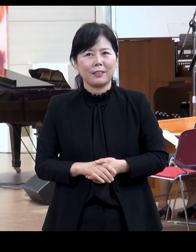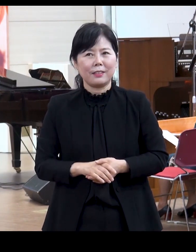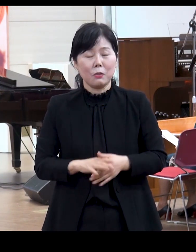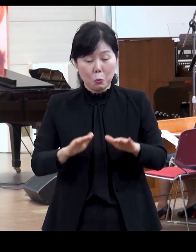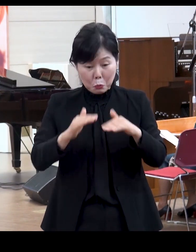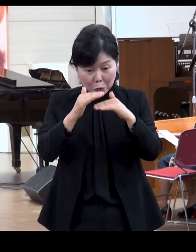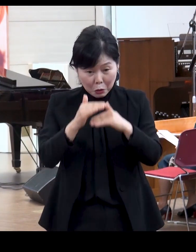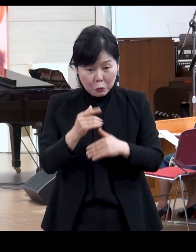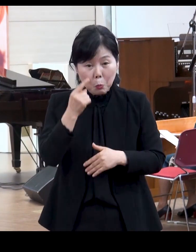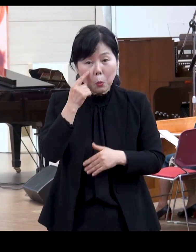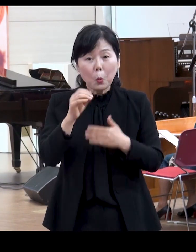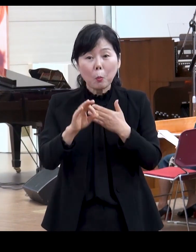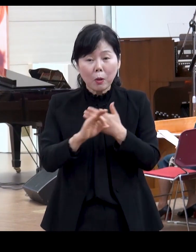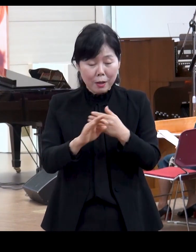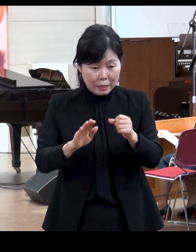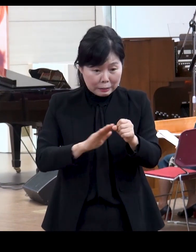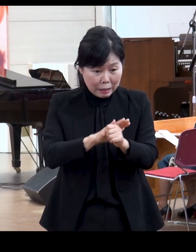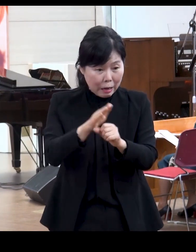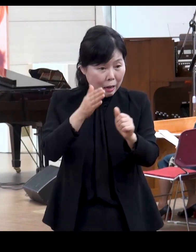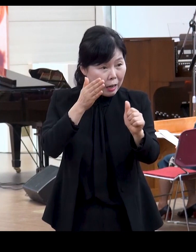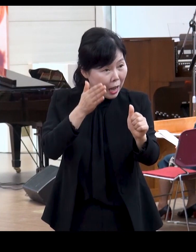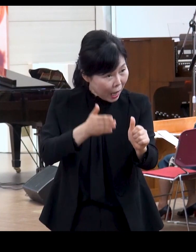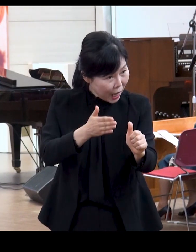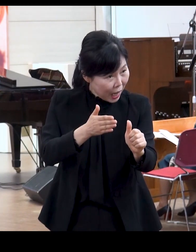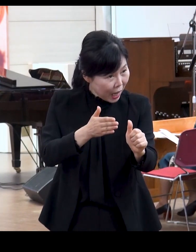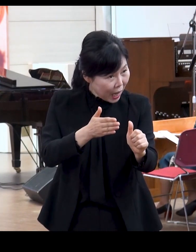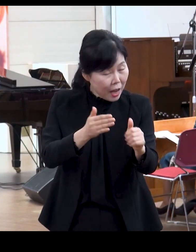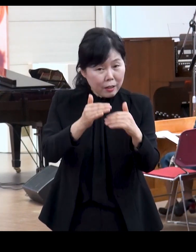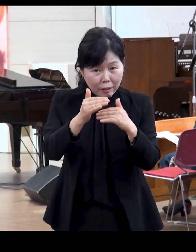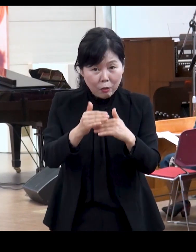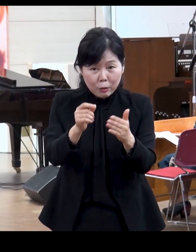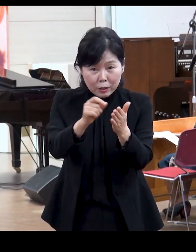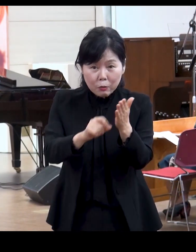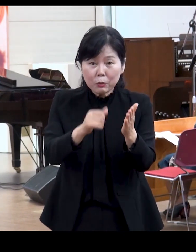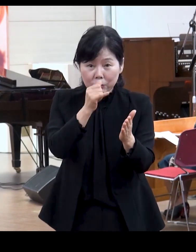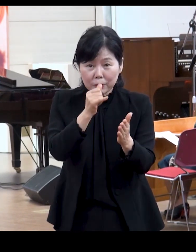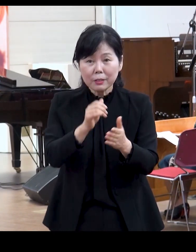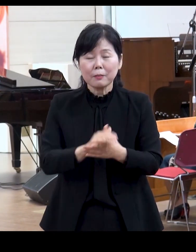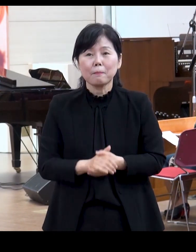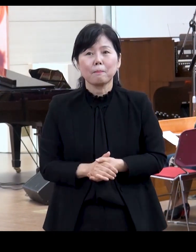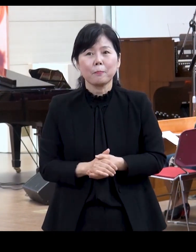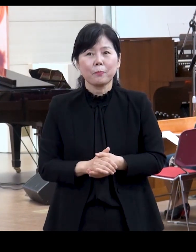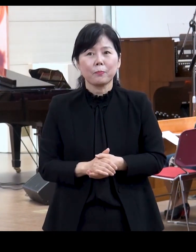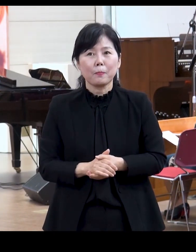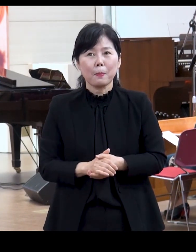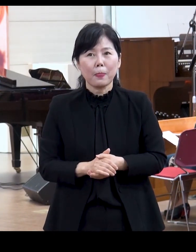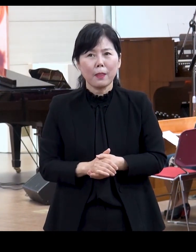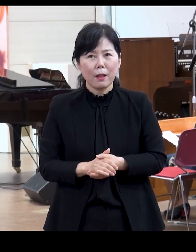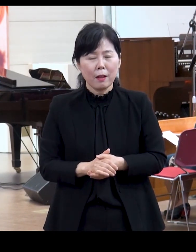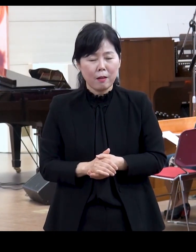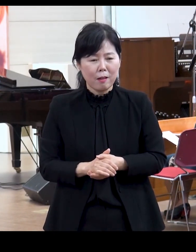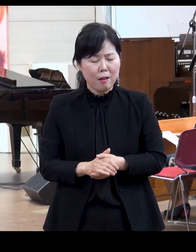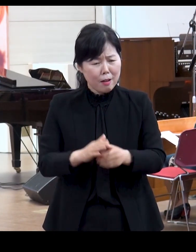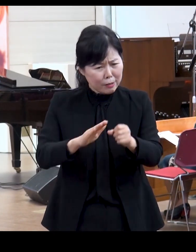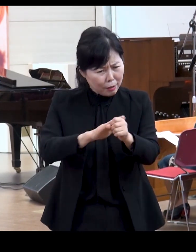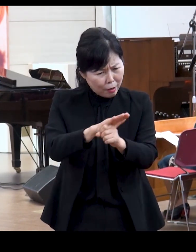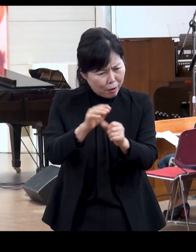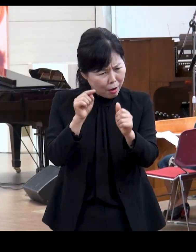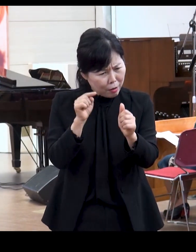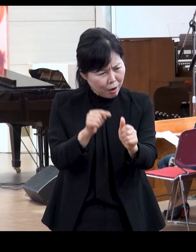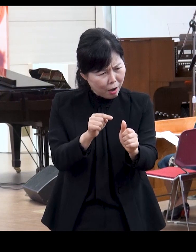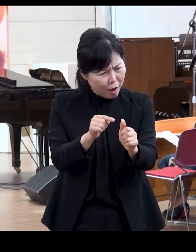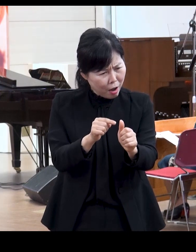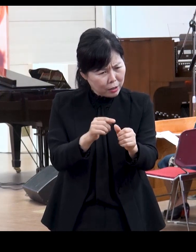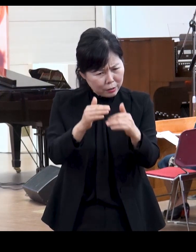오늘 말씀에서 이 사랑하라라는 권면을 하고 있는데 여기에는요, 우리가 봐야 될 굉장히 중요한 것이